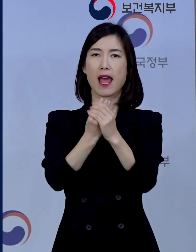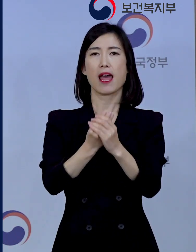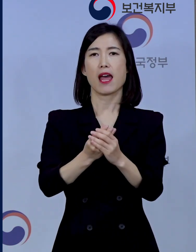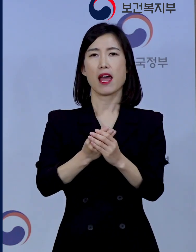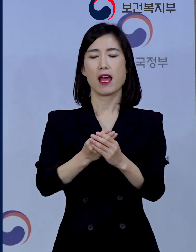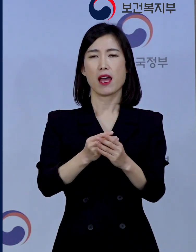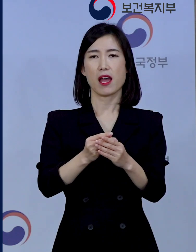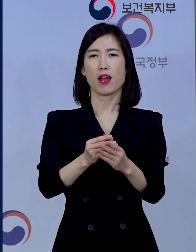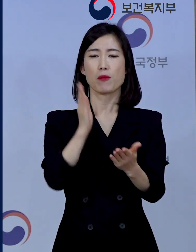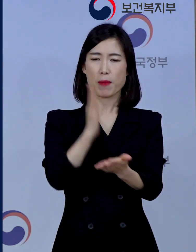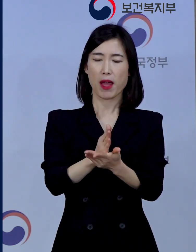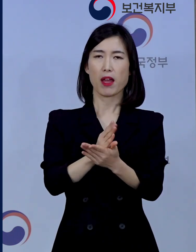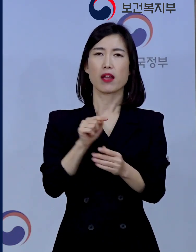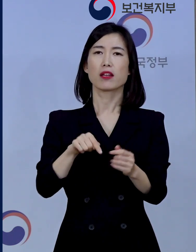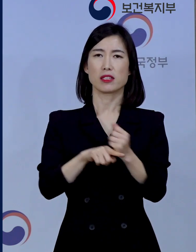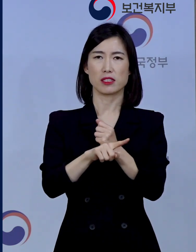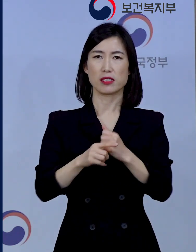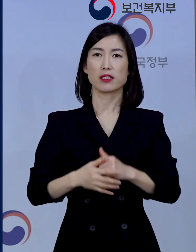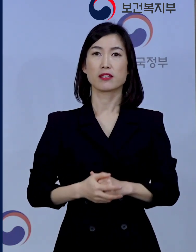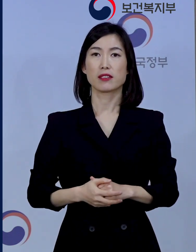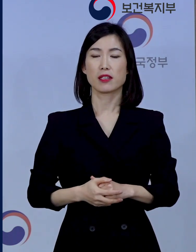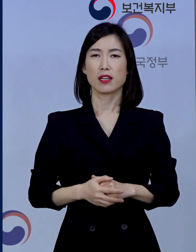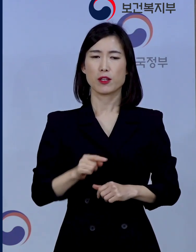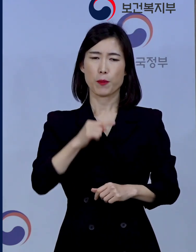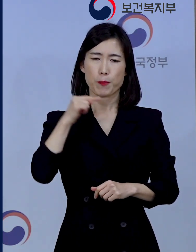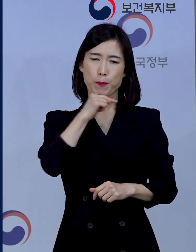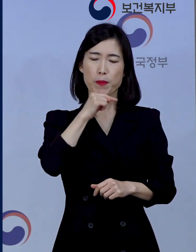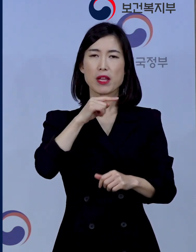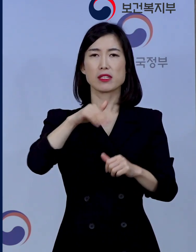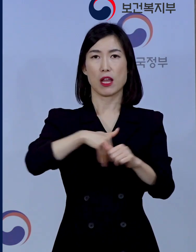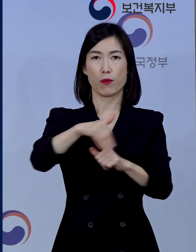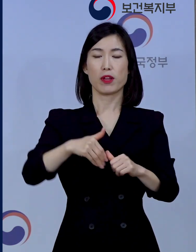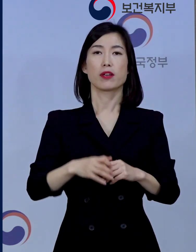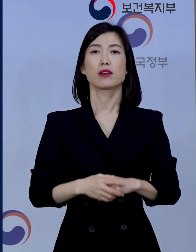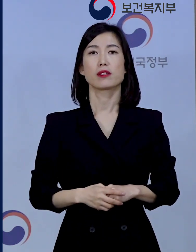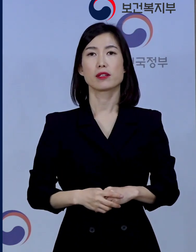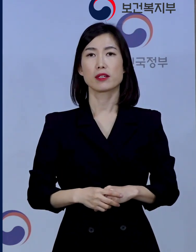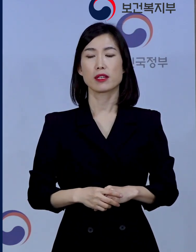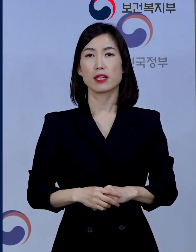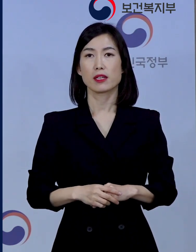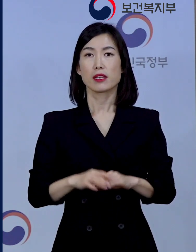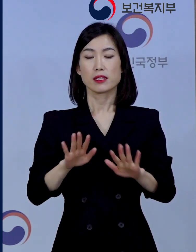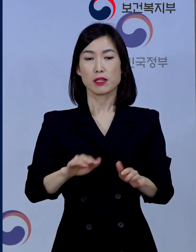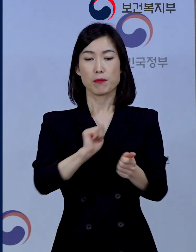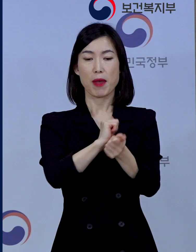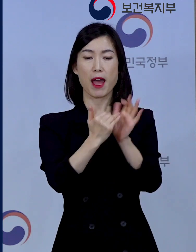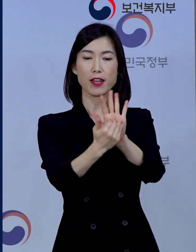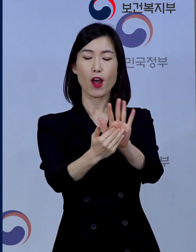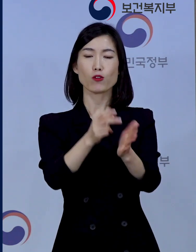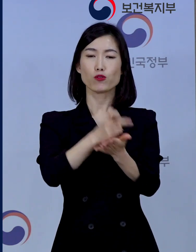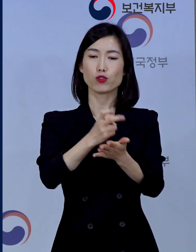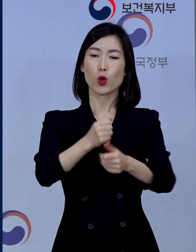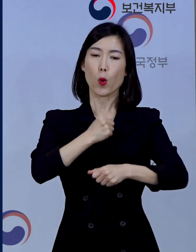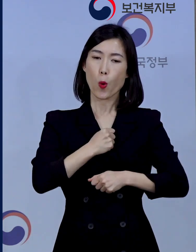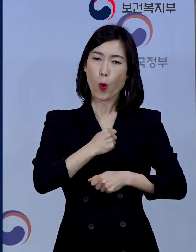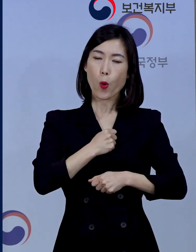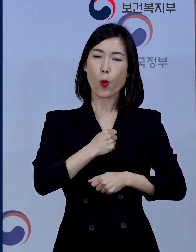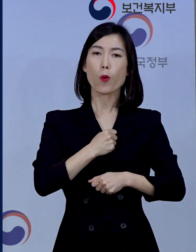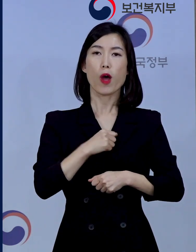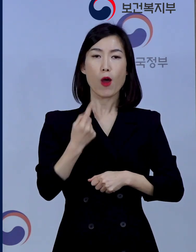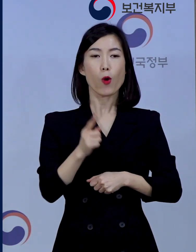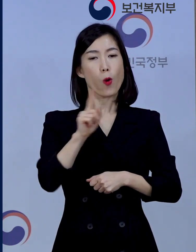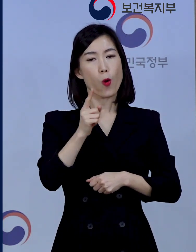하는 사회활동의 엄중 제한에 해당하는 단계입니다. 지금은 방역수칙을